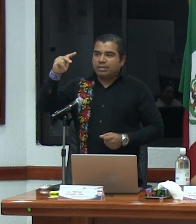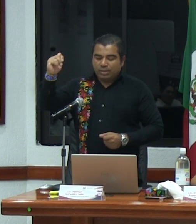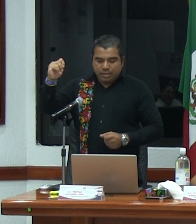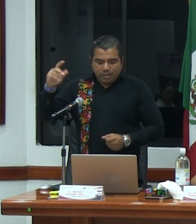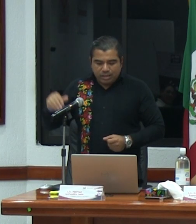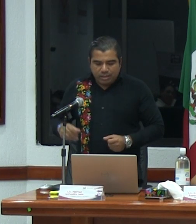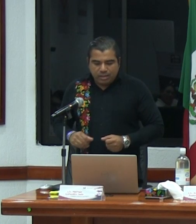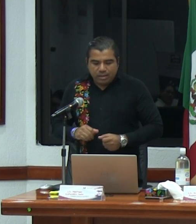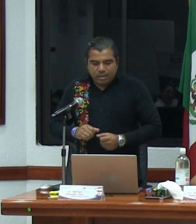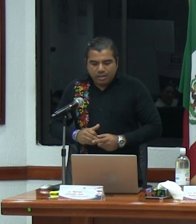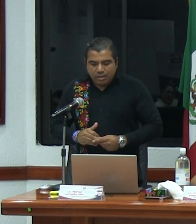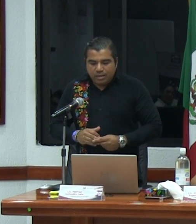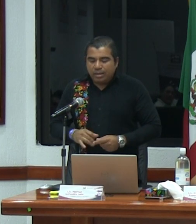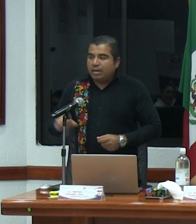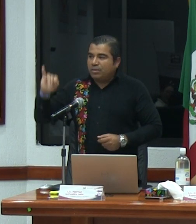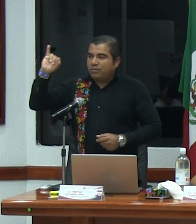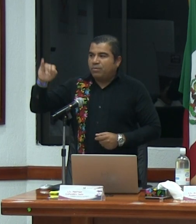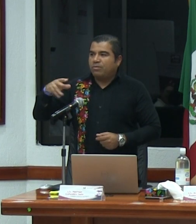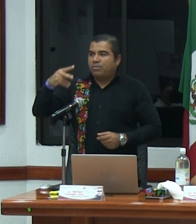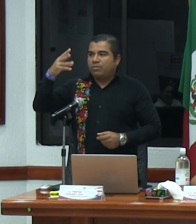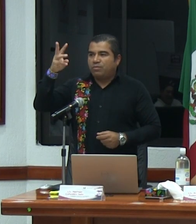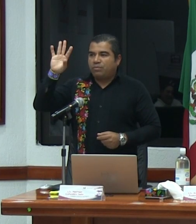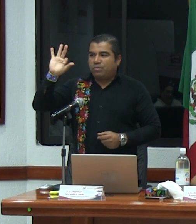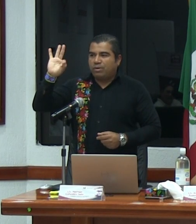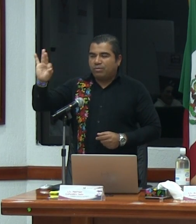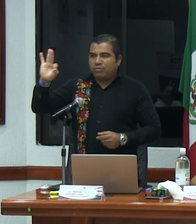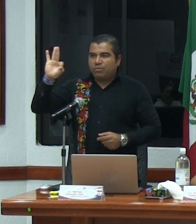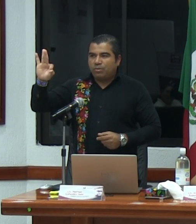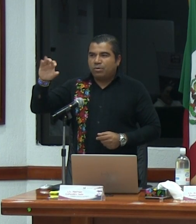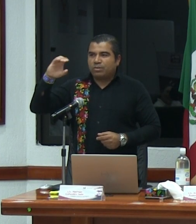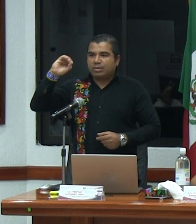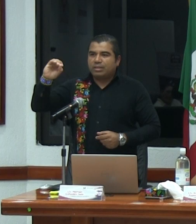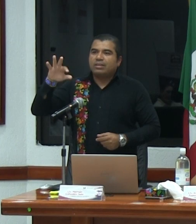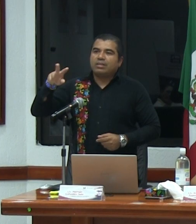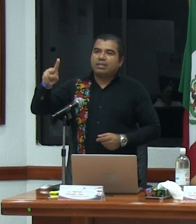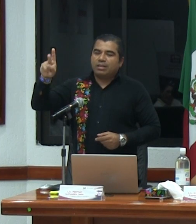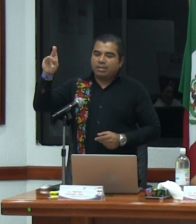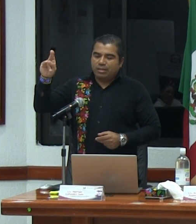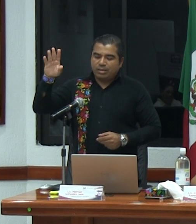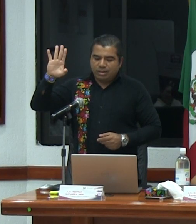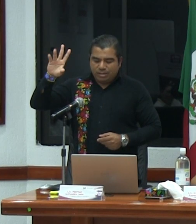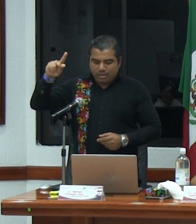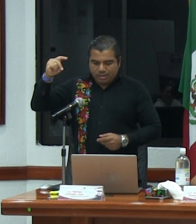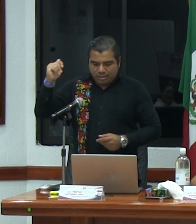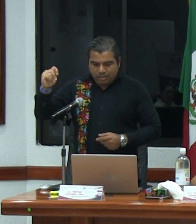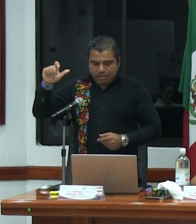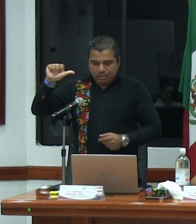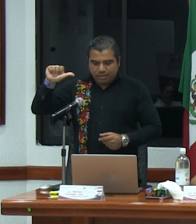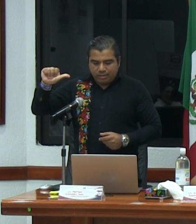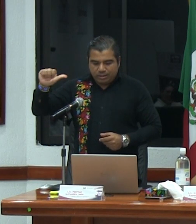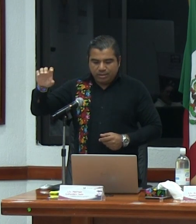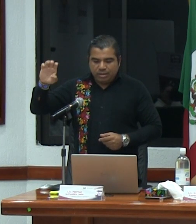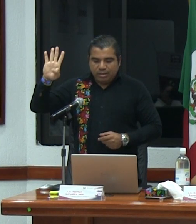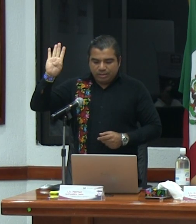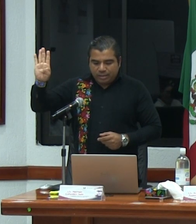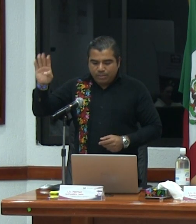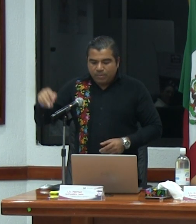y de mi portada